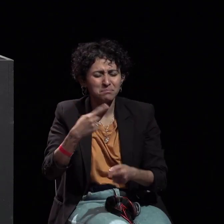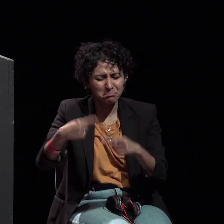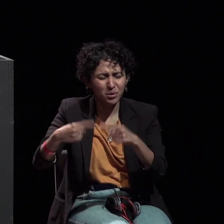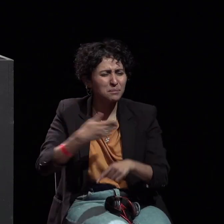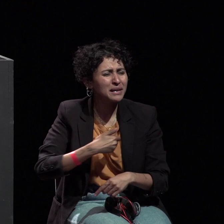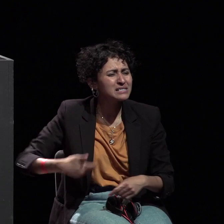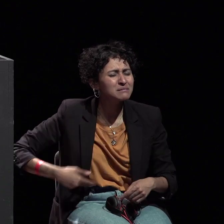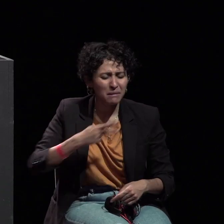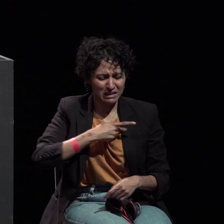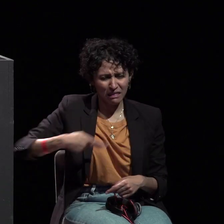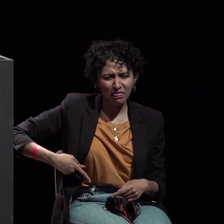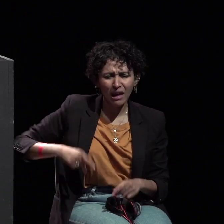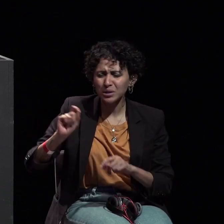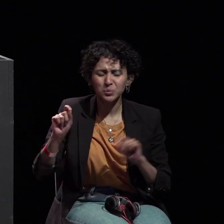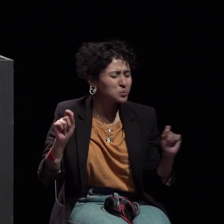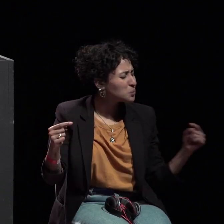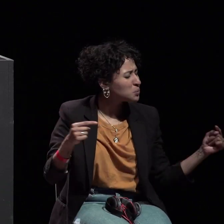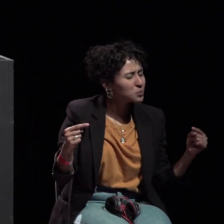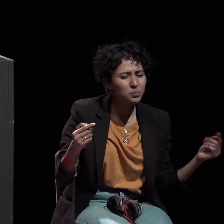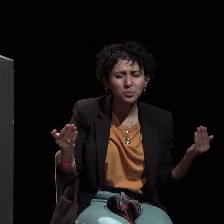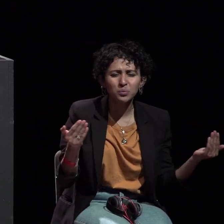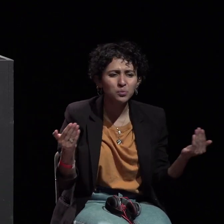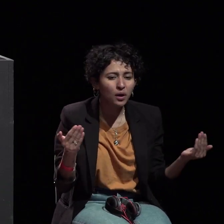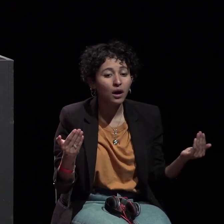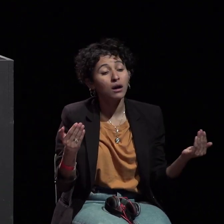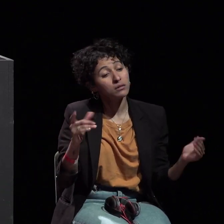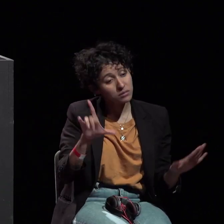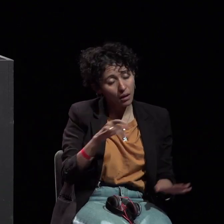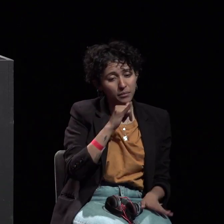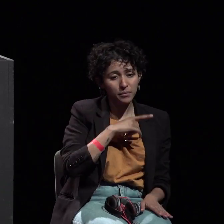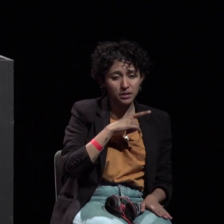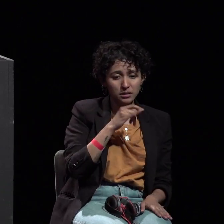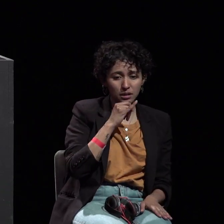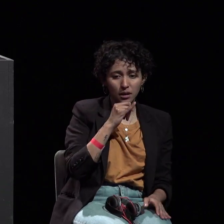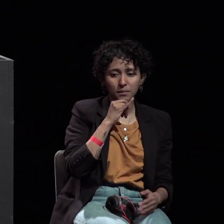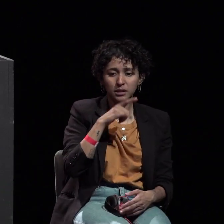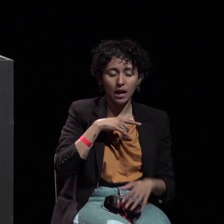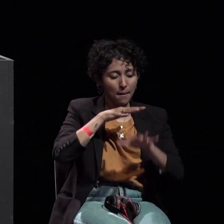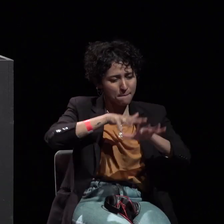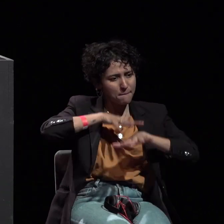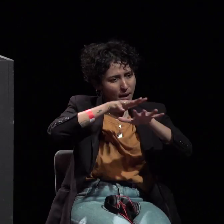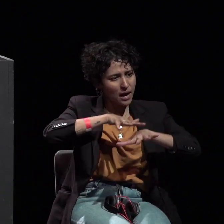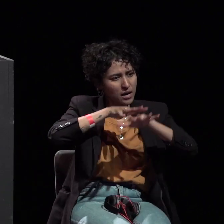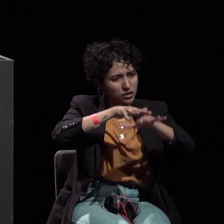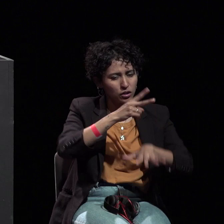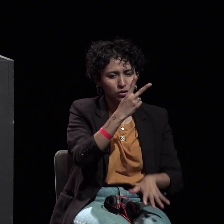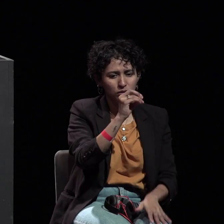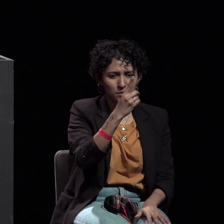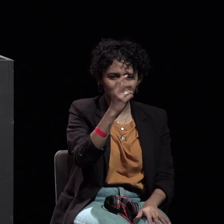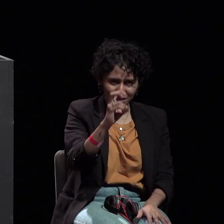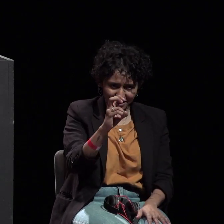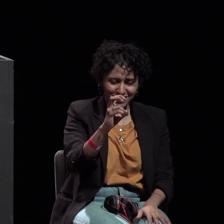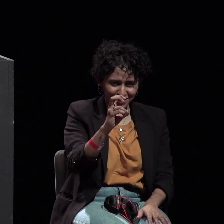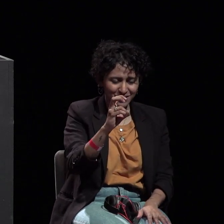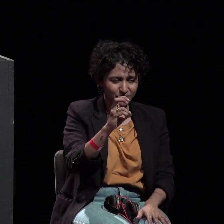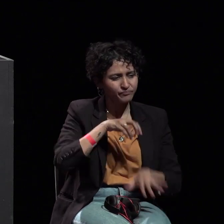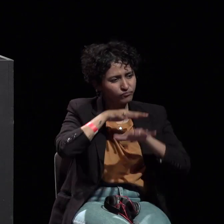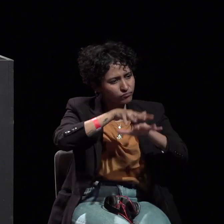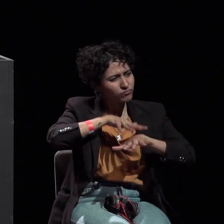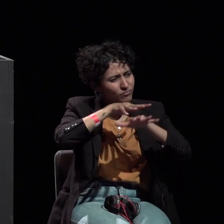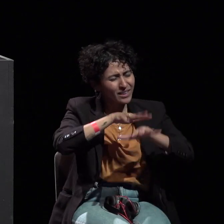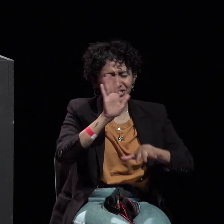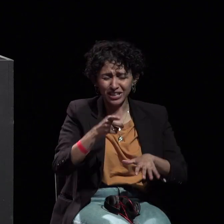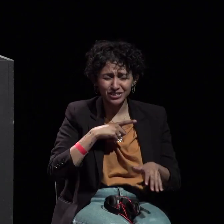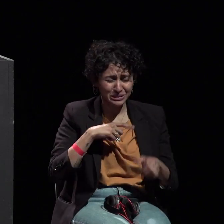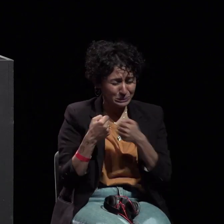que, quando nós fomos, na marcha de 2015, dizer para Dilma, veja, era uma época já tensa no